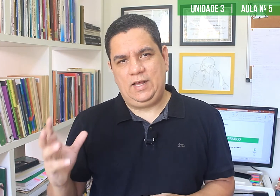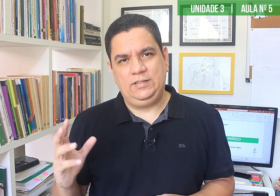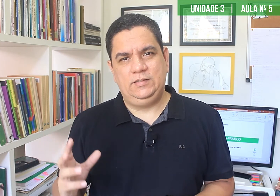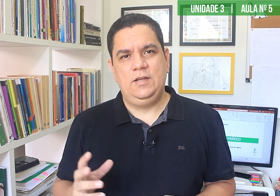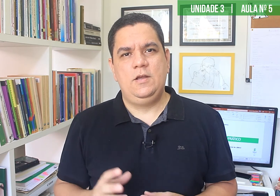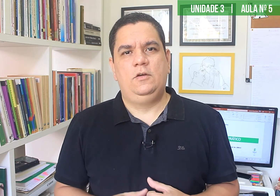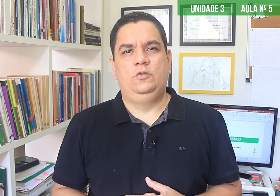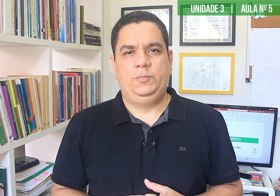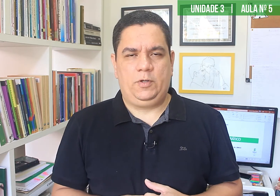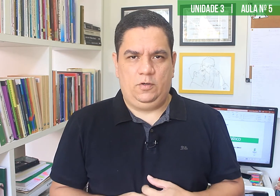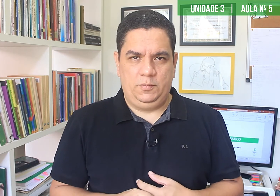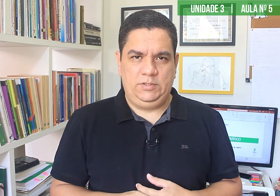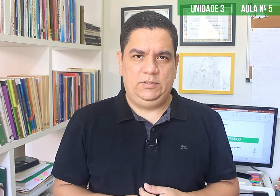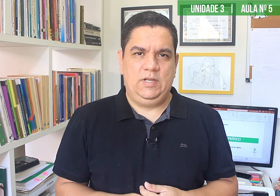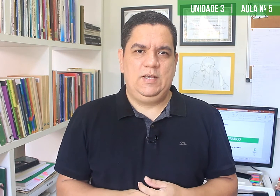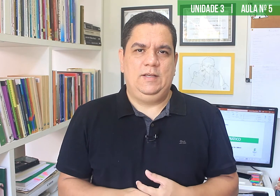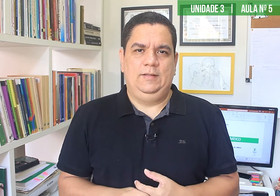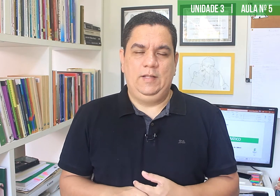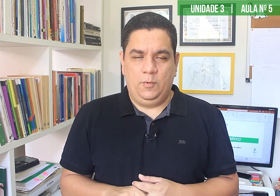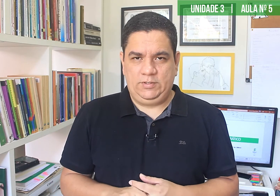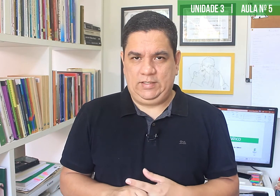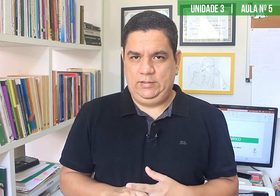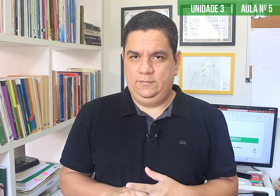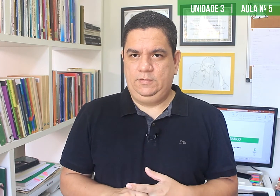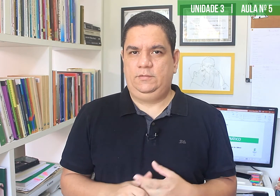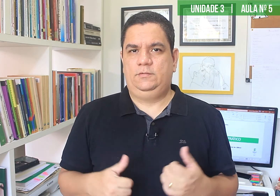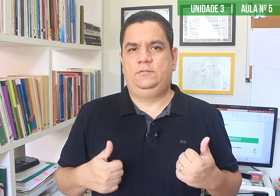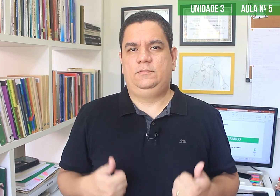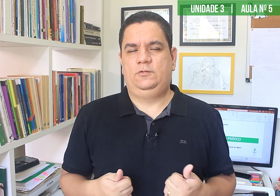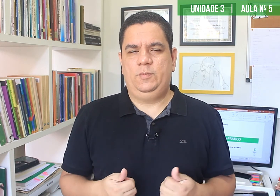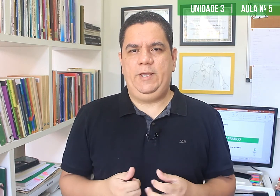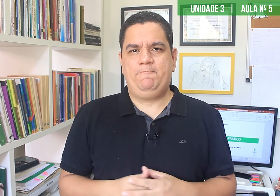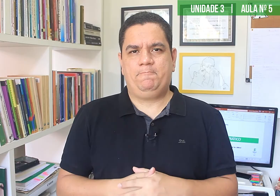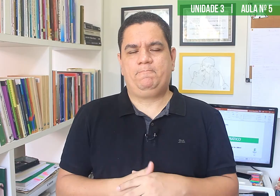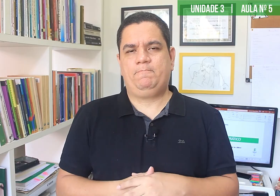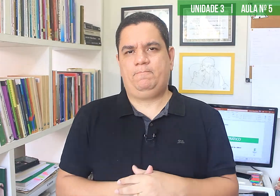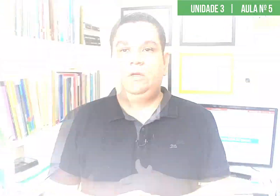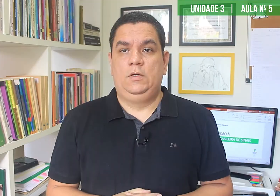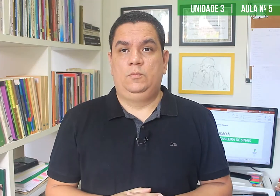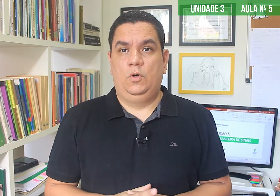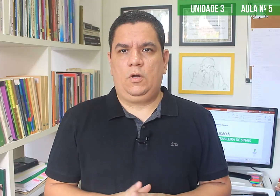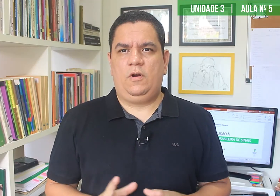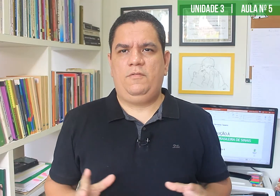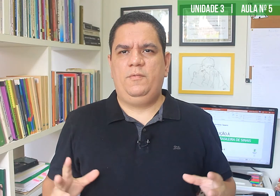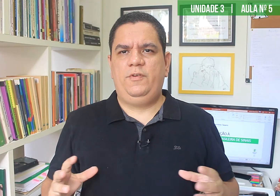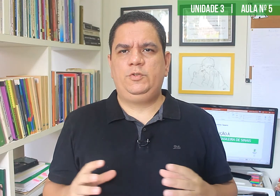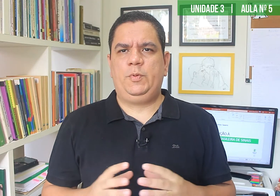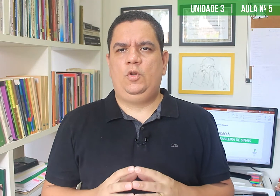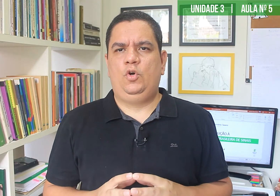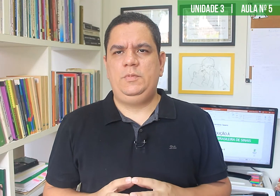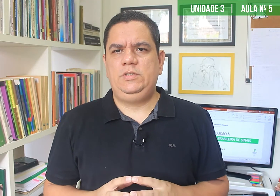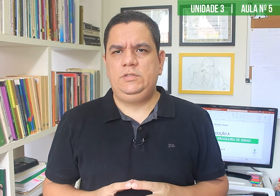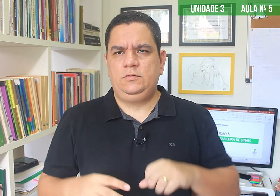sinais dos pronomes demonstrativos. Tudo bem? Bom, agora vamos ver os pronomes